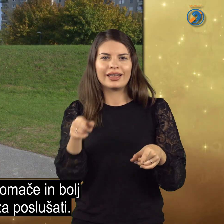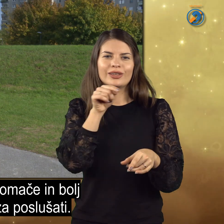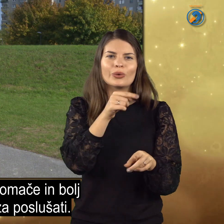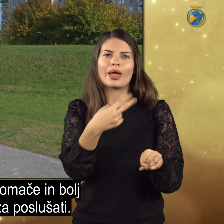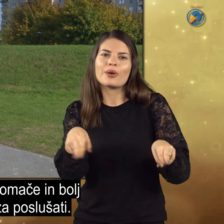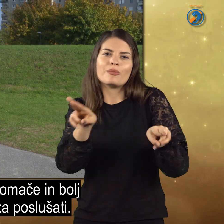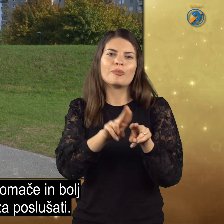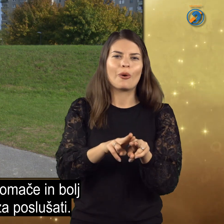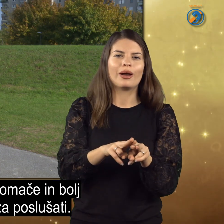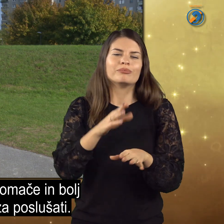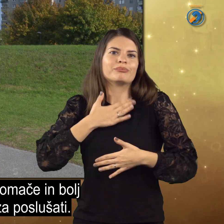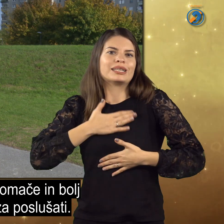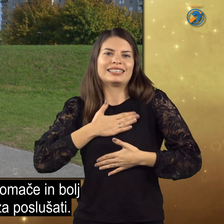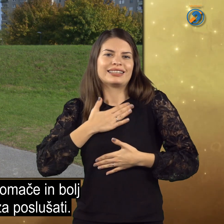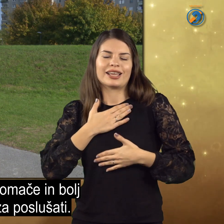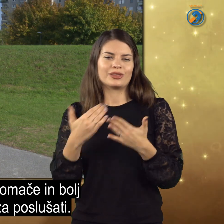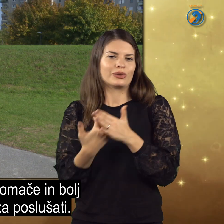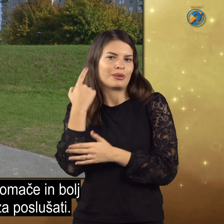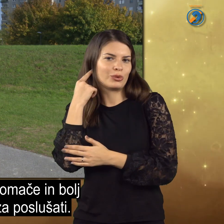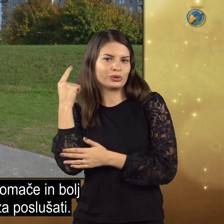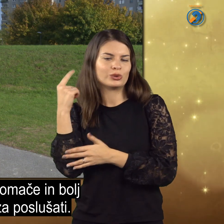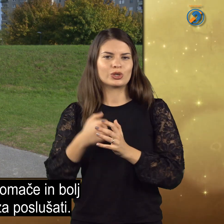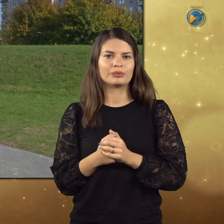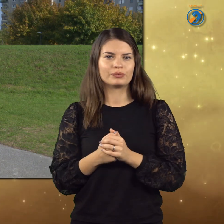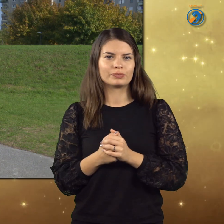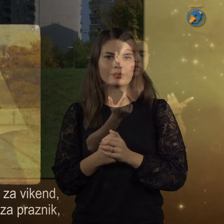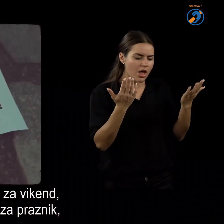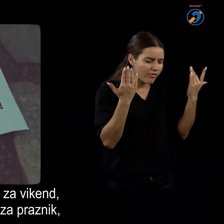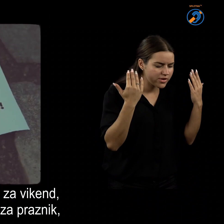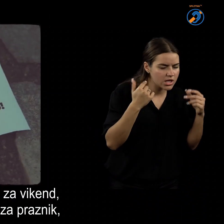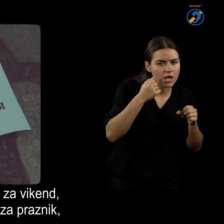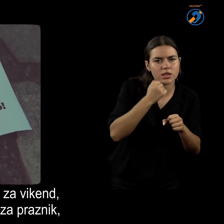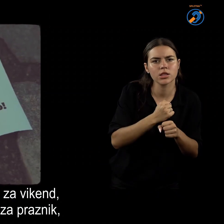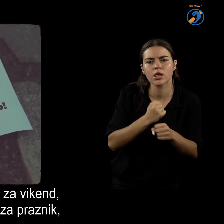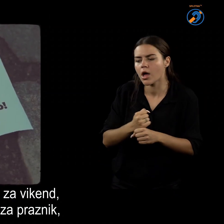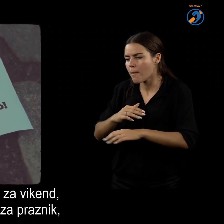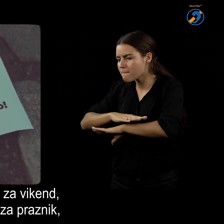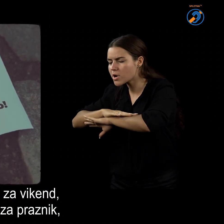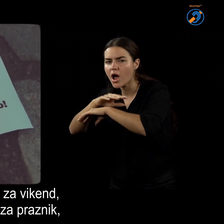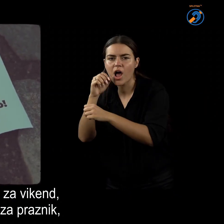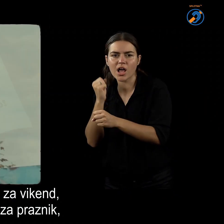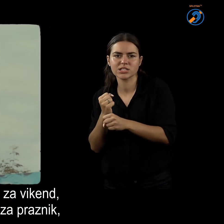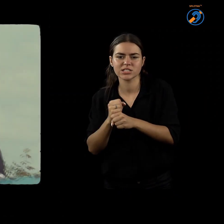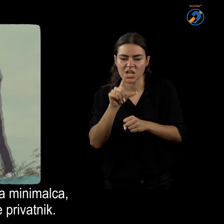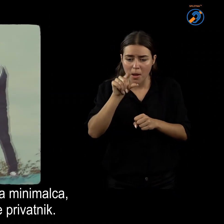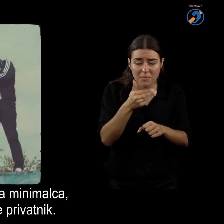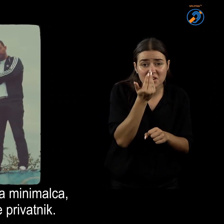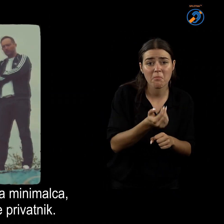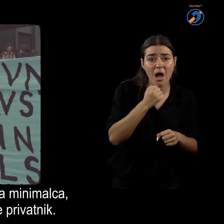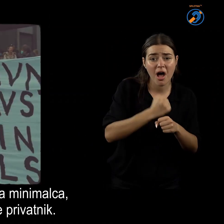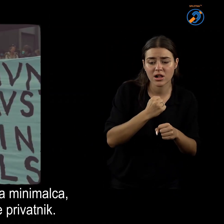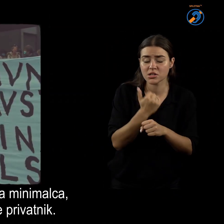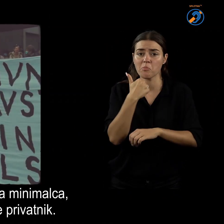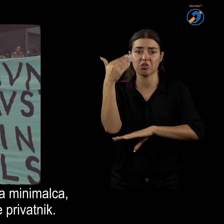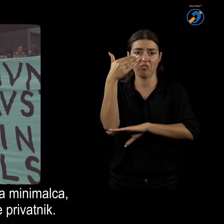potem malo bolj domače in malo bolj prijetno za poslušati. Dela se za vikend, dela se za praznik, dela se